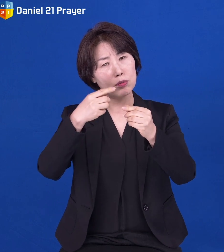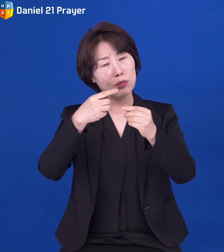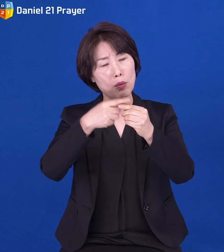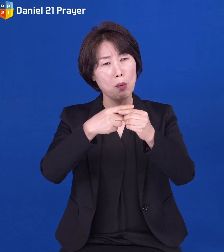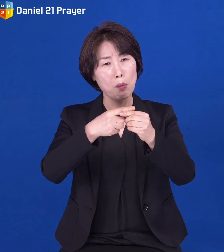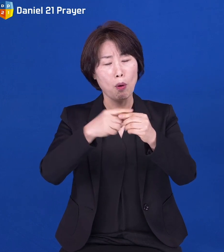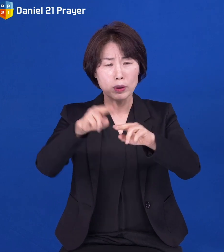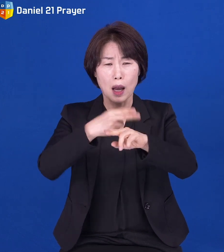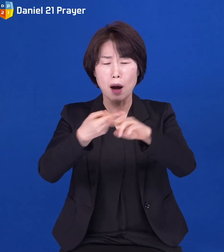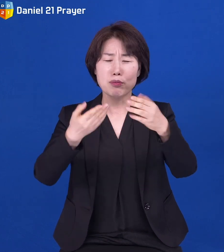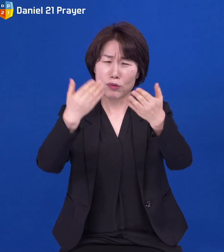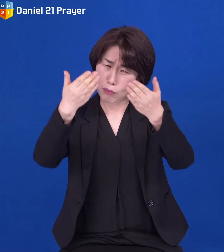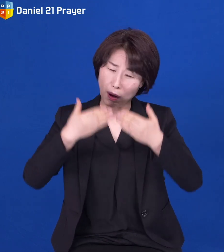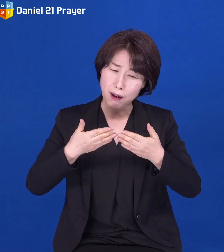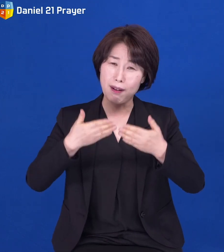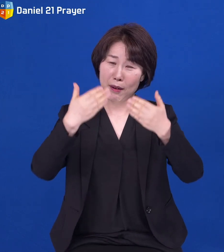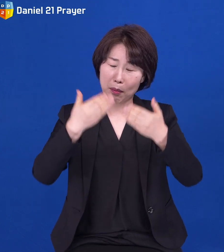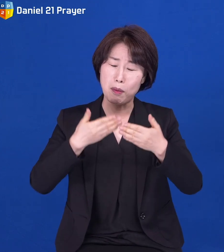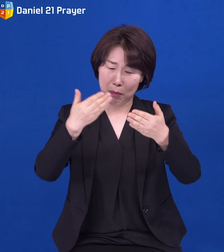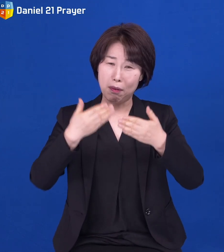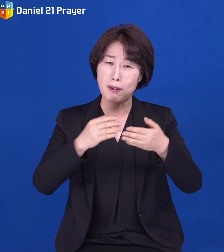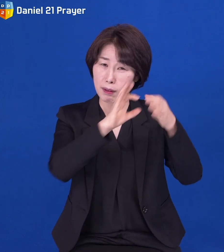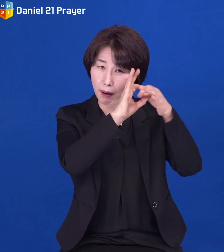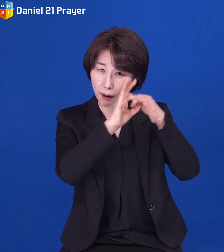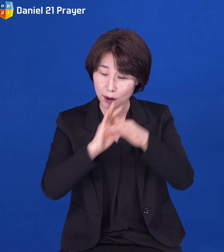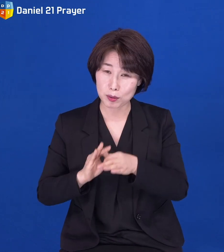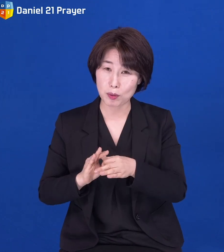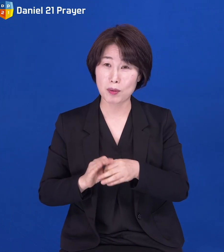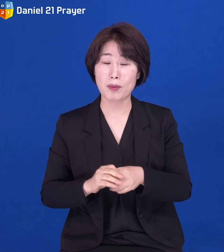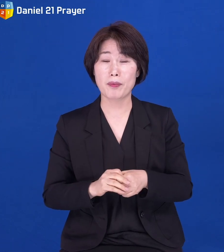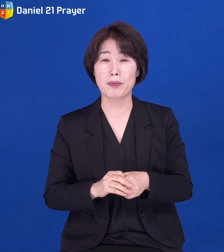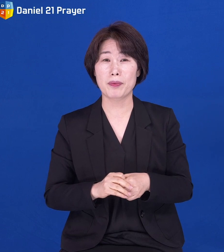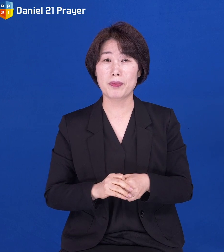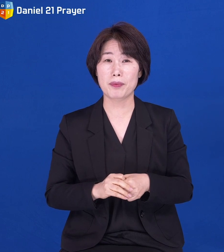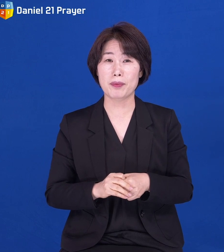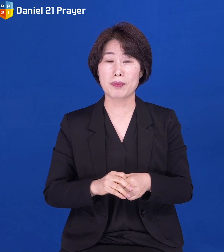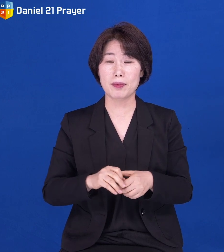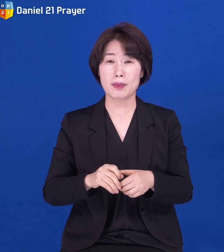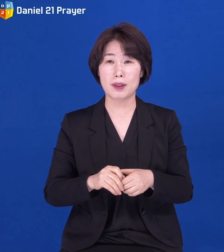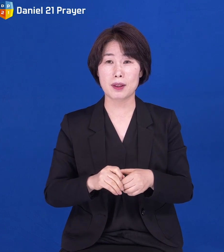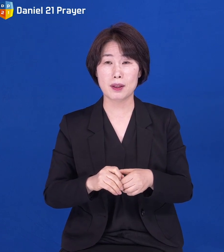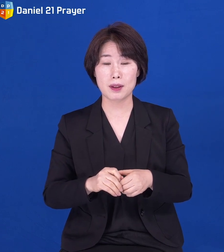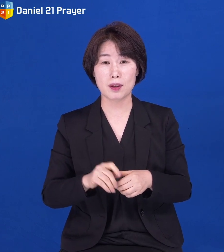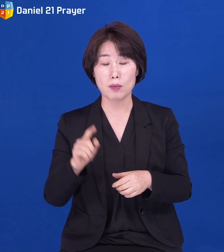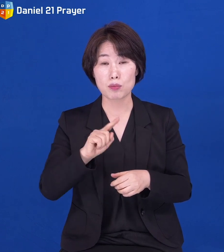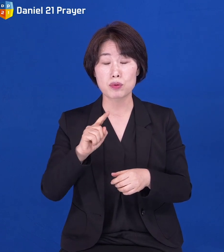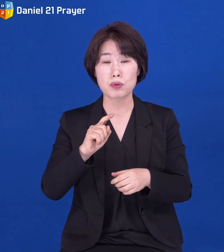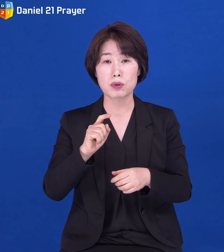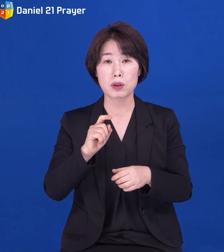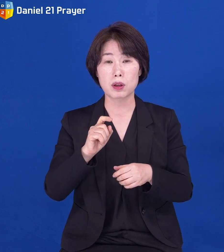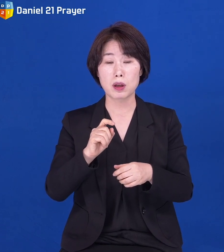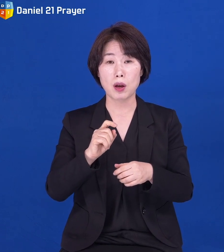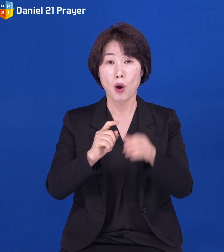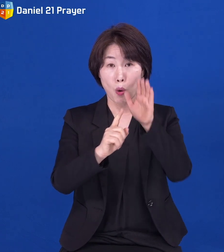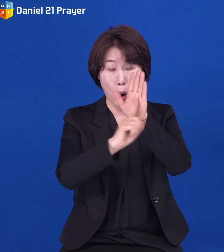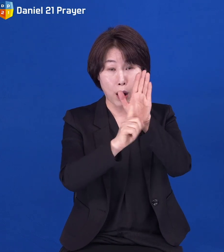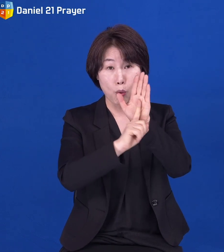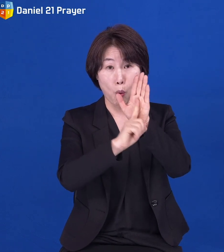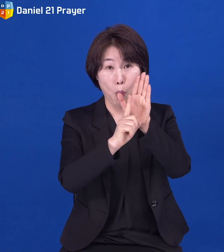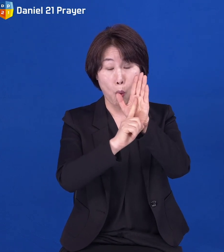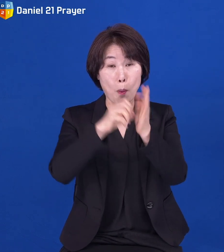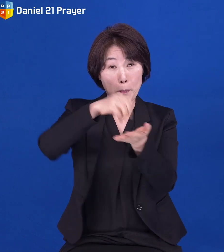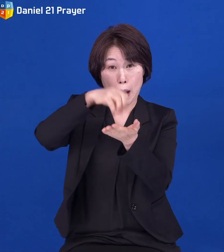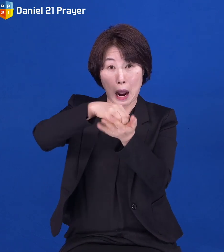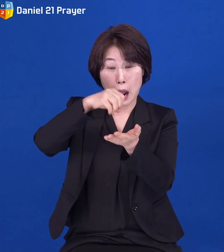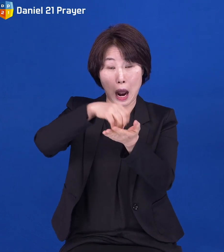막 거기서 뭘 닦고 살림을 타오고 막 그러는 거 나중에는 또 핑클빵이라고 CF까지 이렇게 찍게 되고 핑클빵인지 국진이빵인지